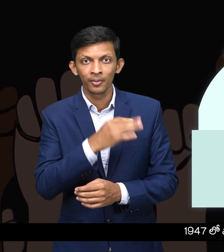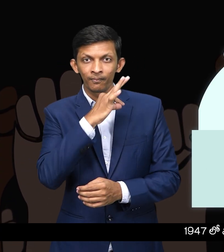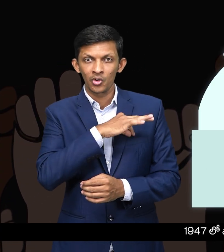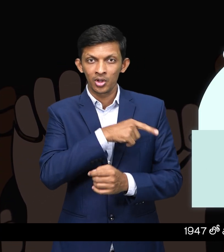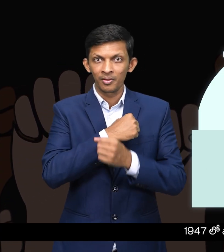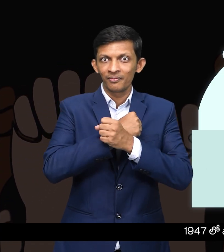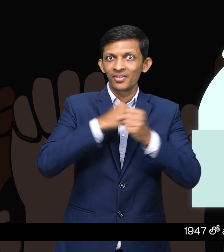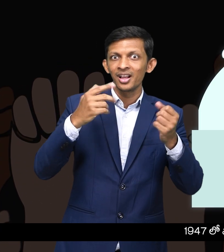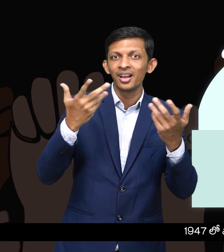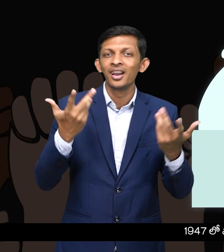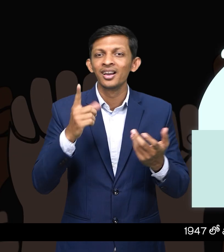1947లో స్వాతంత్రం పొందిన తర్వాత